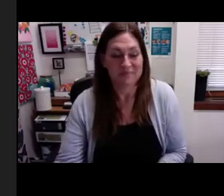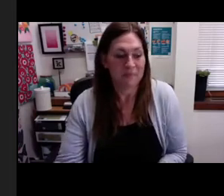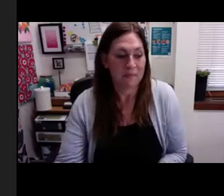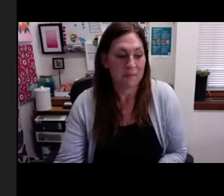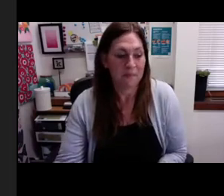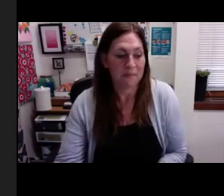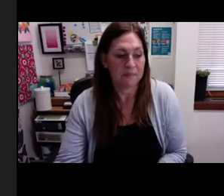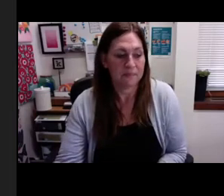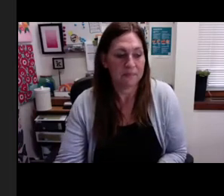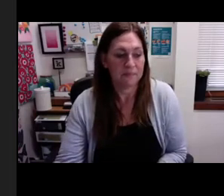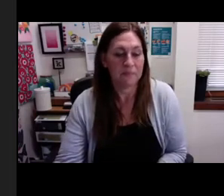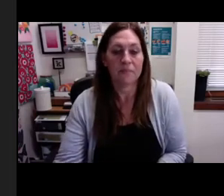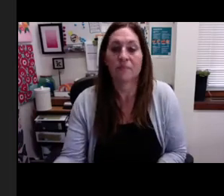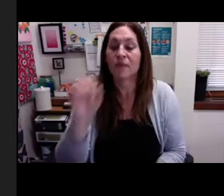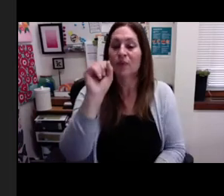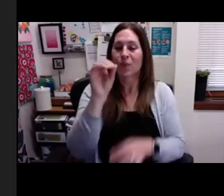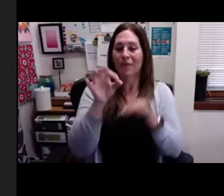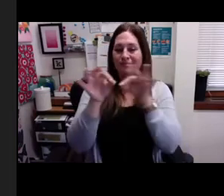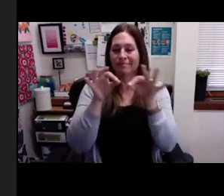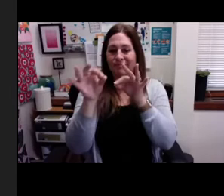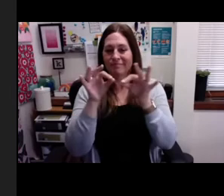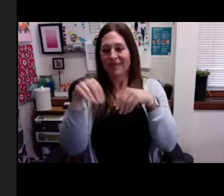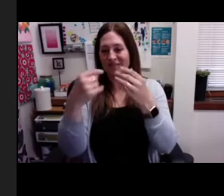Y toda la exposición es muy, muy importante.